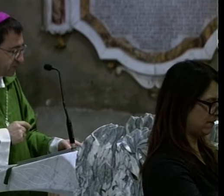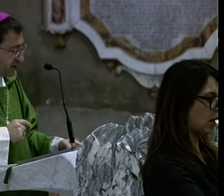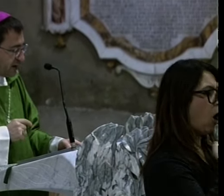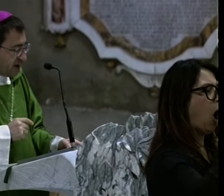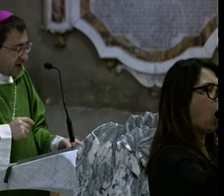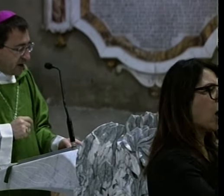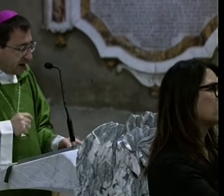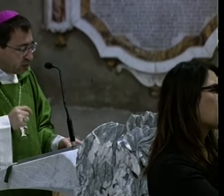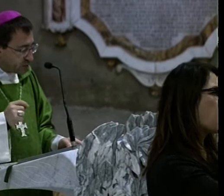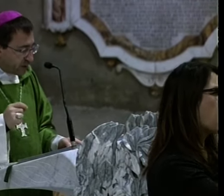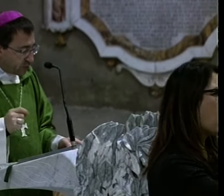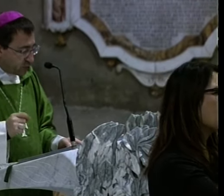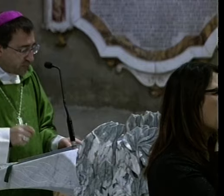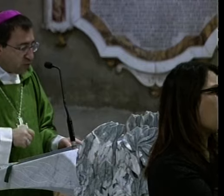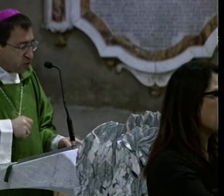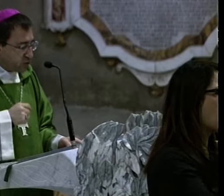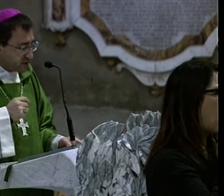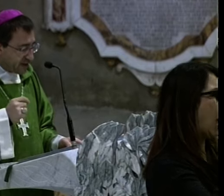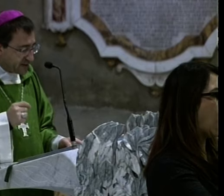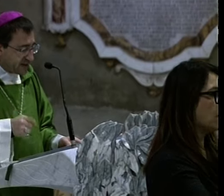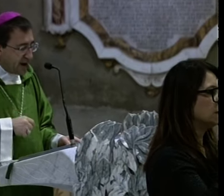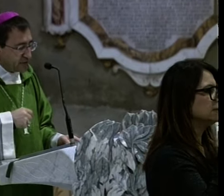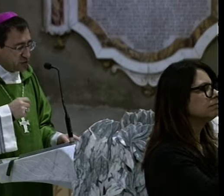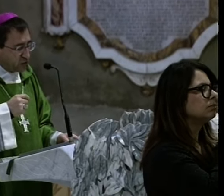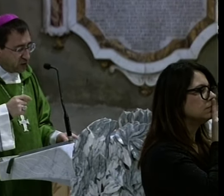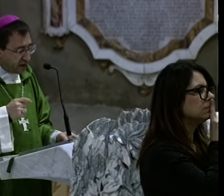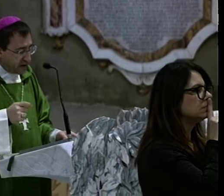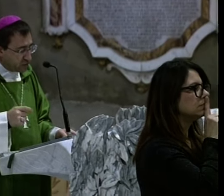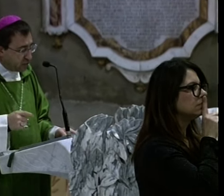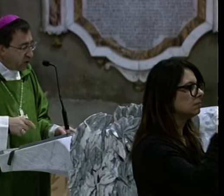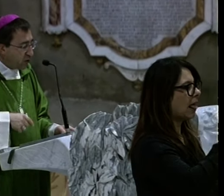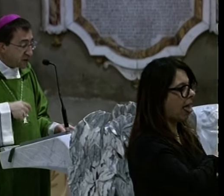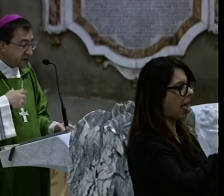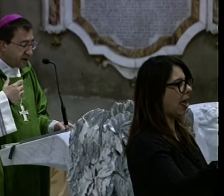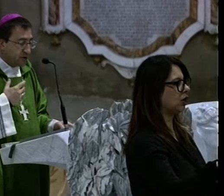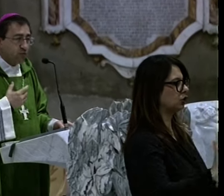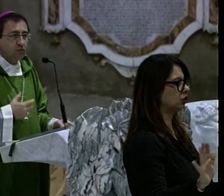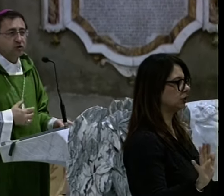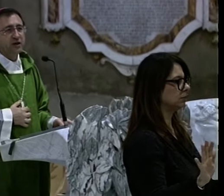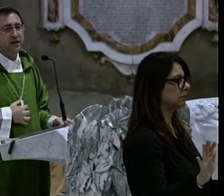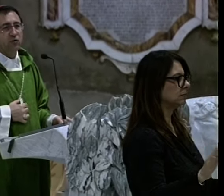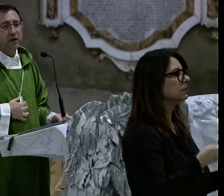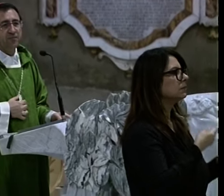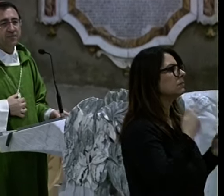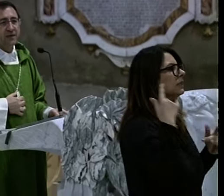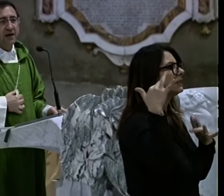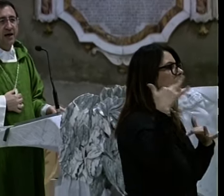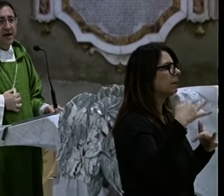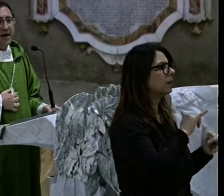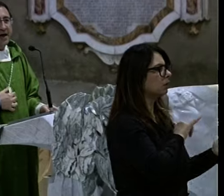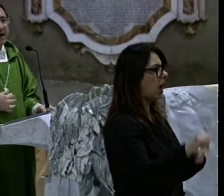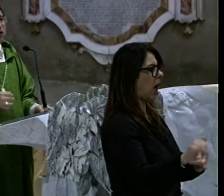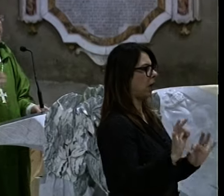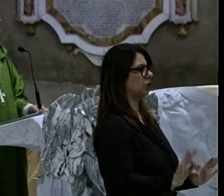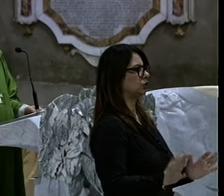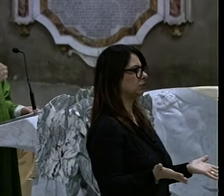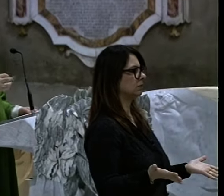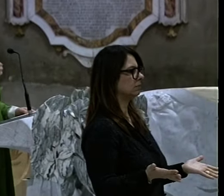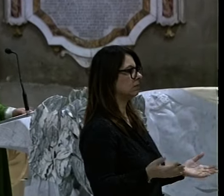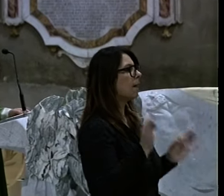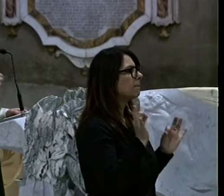lui. E lo spirito impuro, straziandolo, gridando forte, uscì da lui. Ecco,